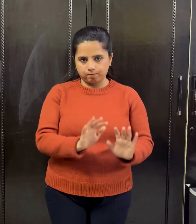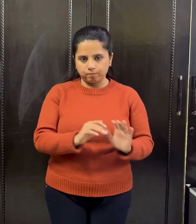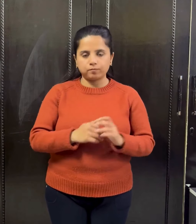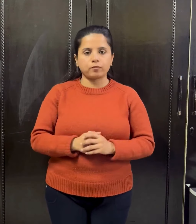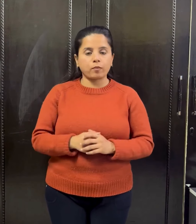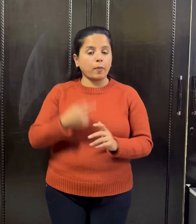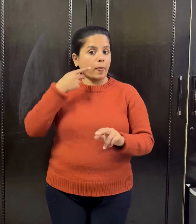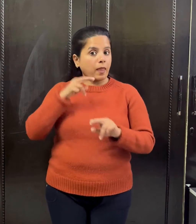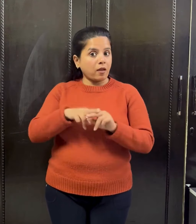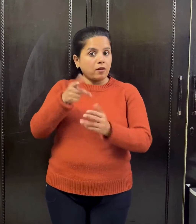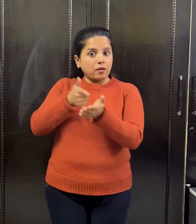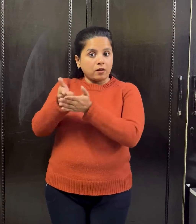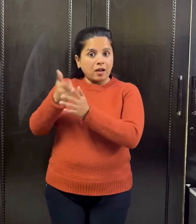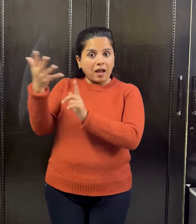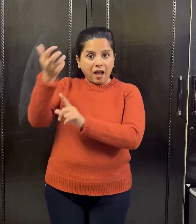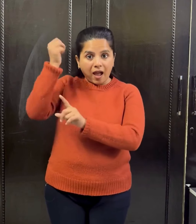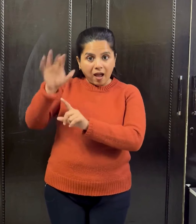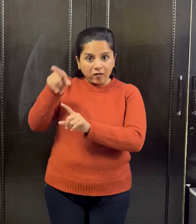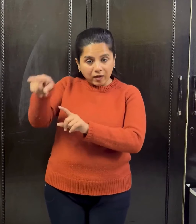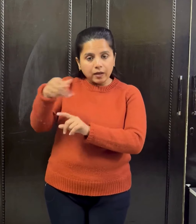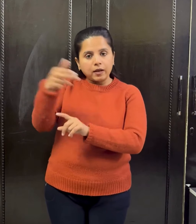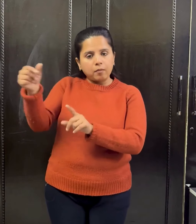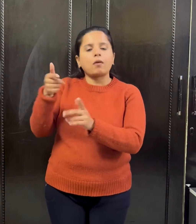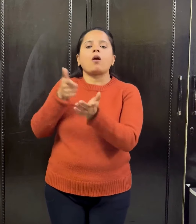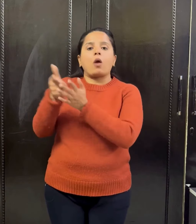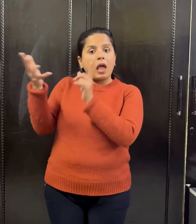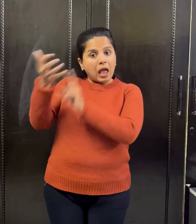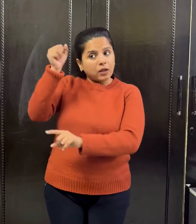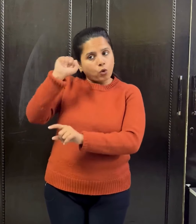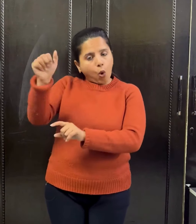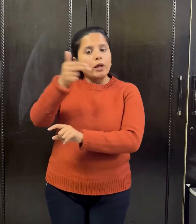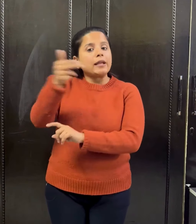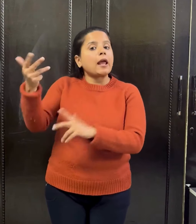अगर ग्राम पंचायत है तो ग्राम पंचायत का नाम लिखें।